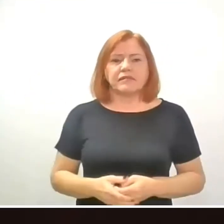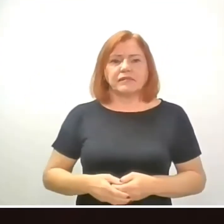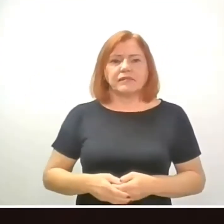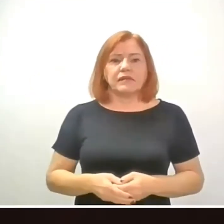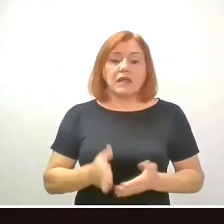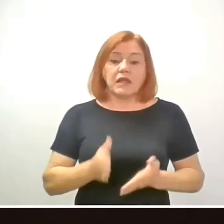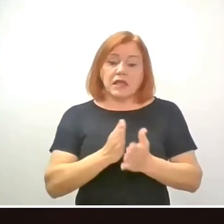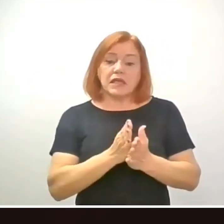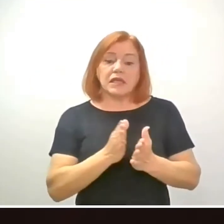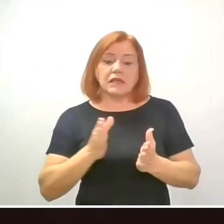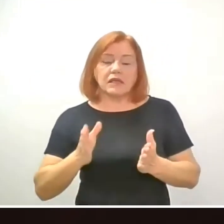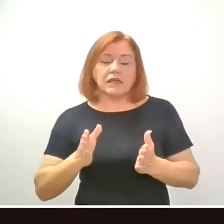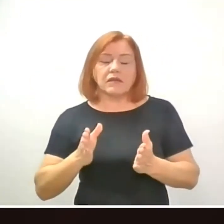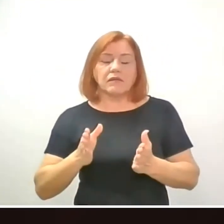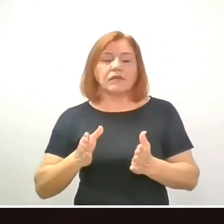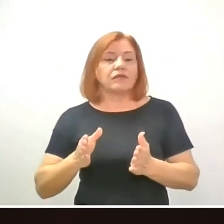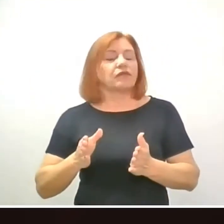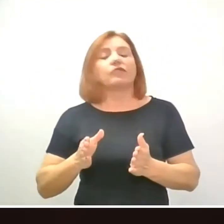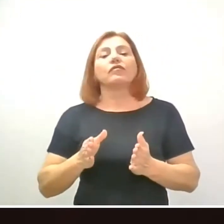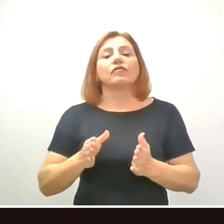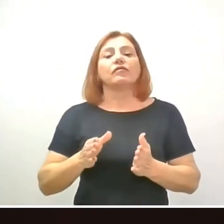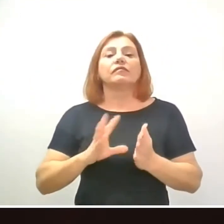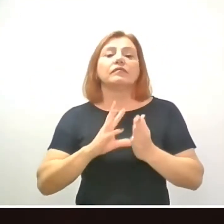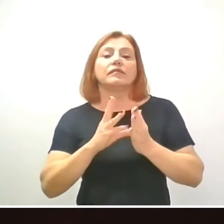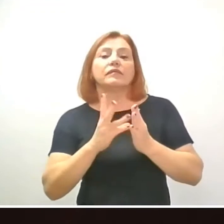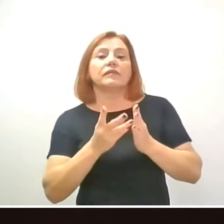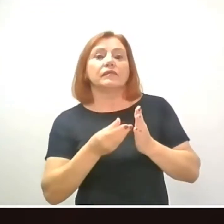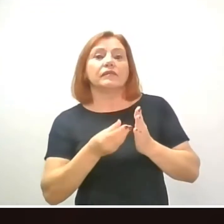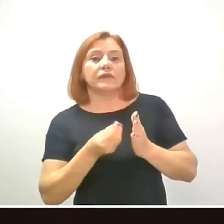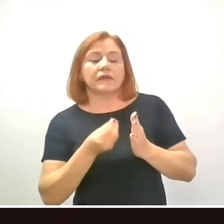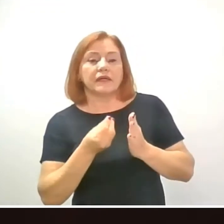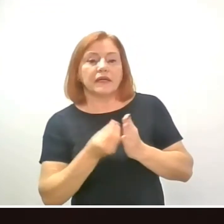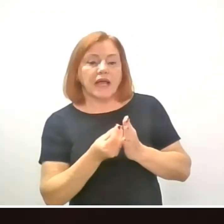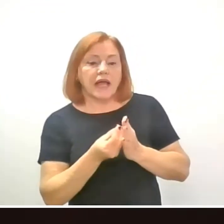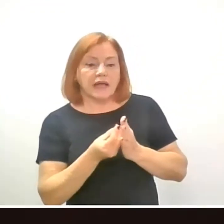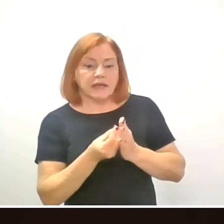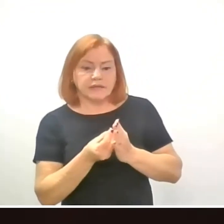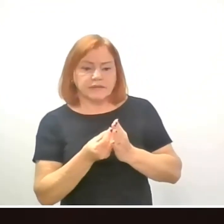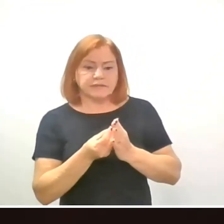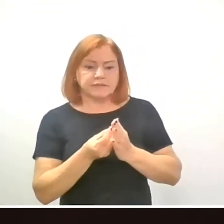em Esmirna, em Pérgamo. Em Pérgamo, né,